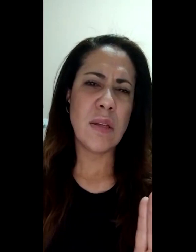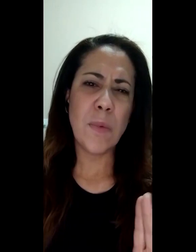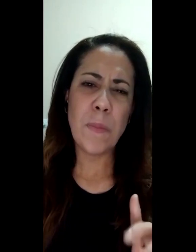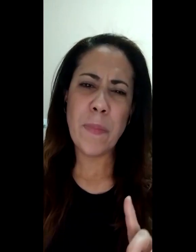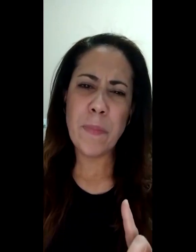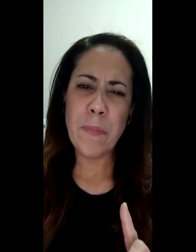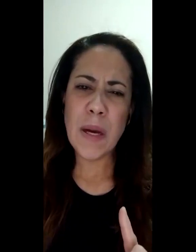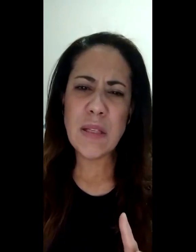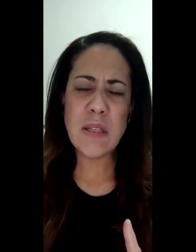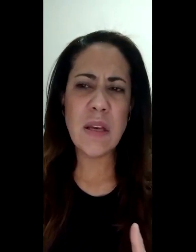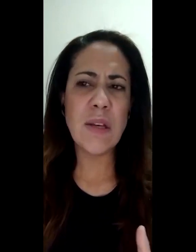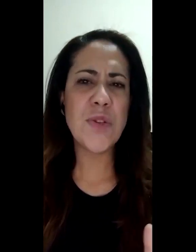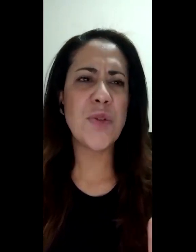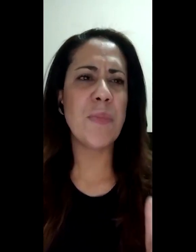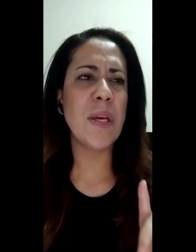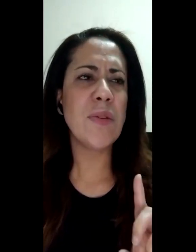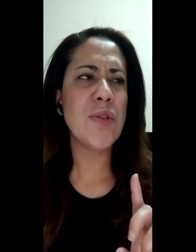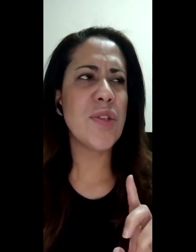Então,